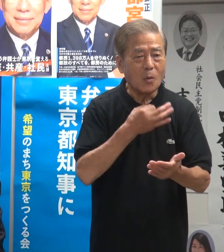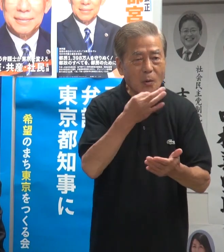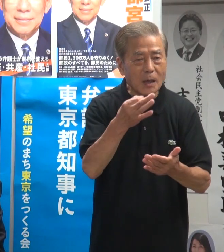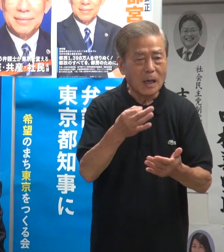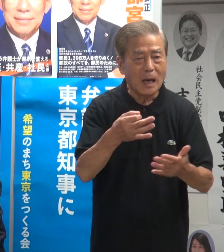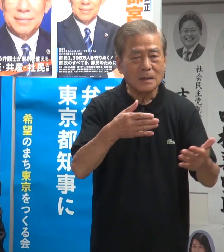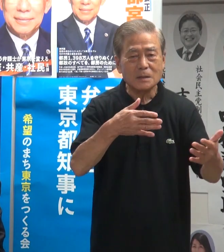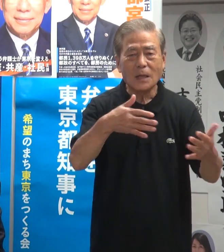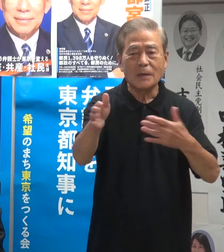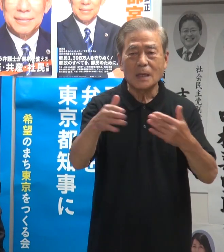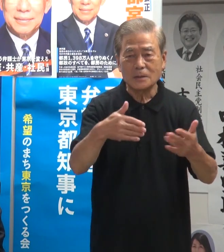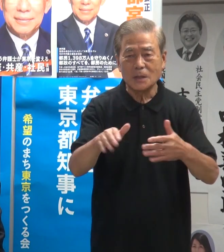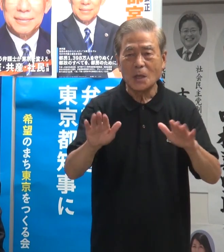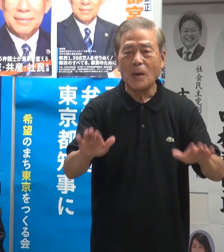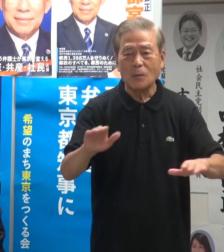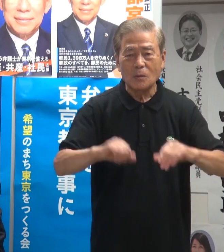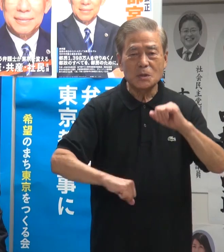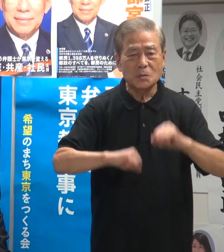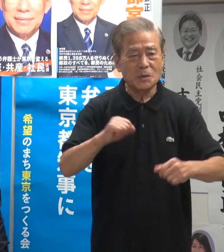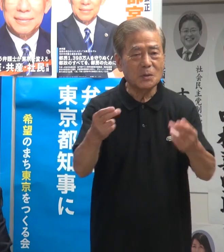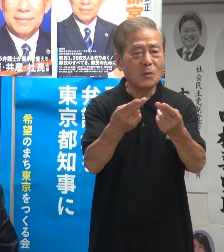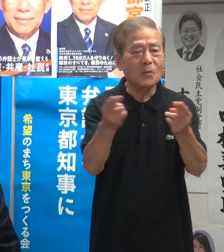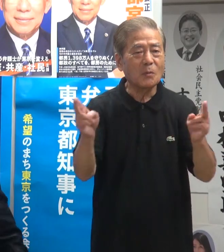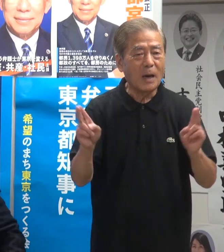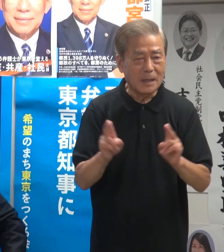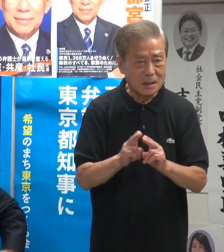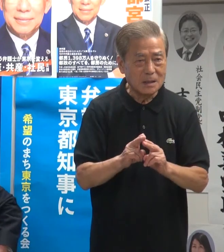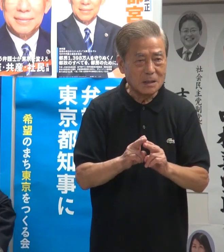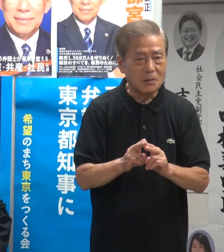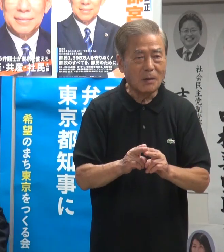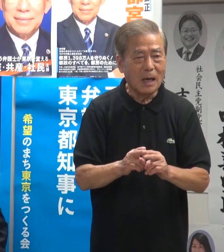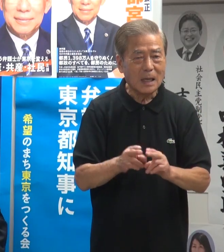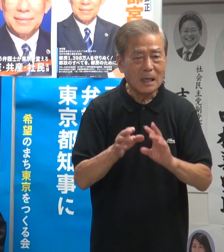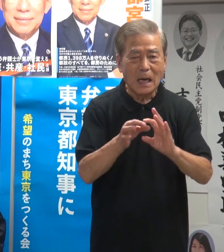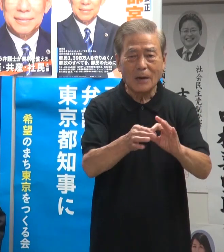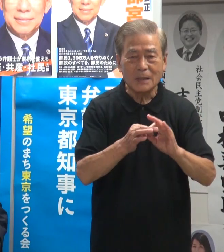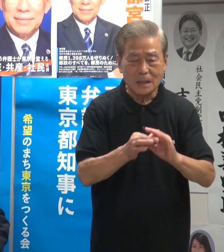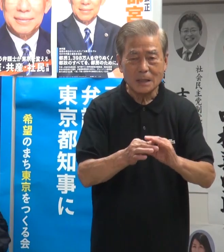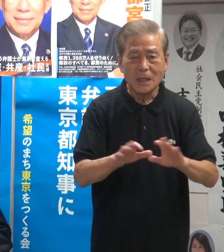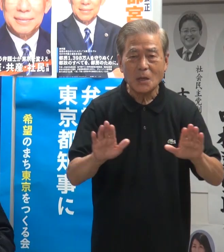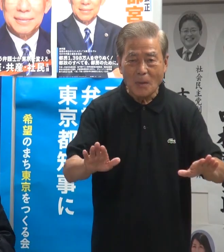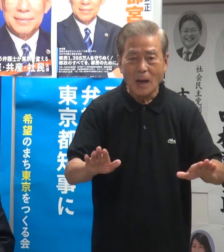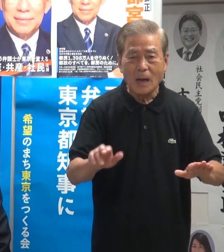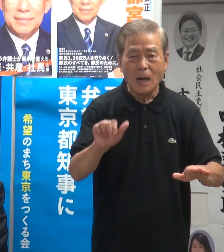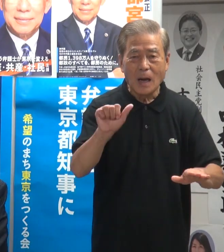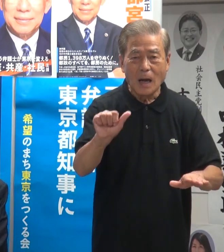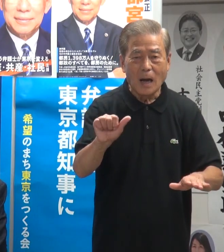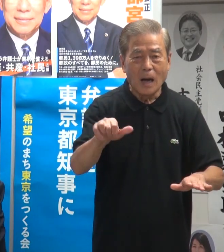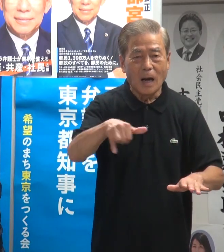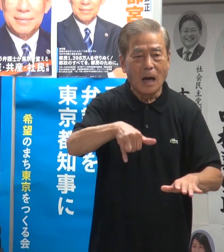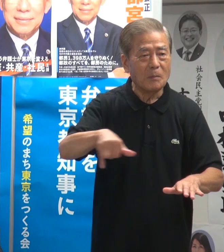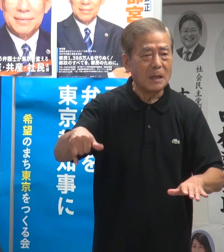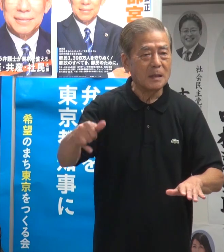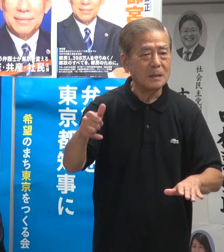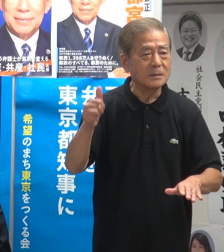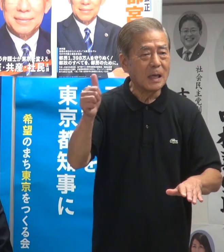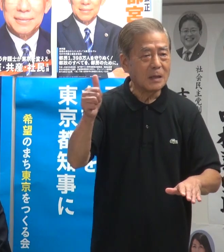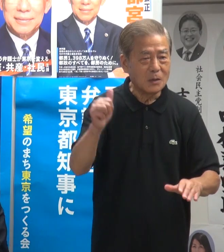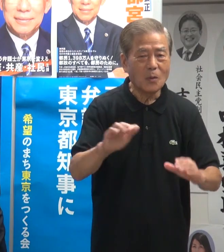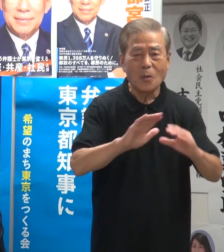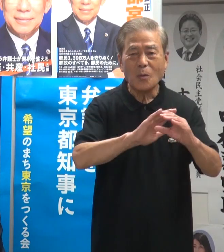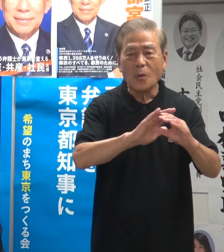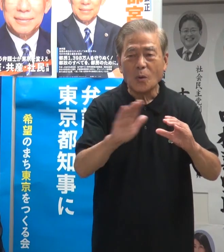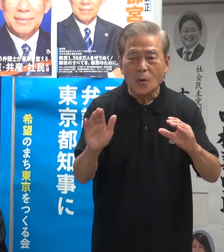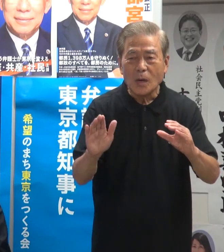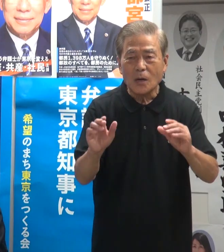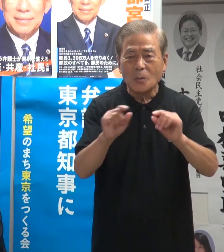りわけ今の自民党というのはそういう傾向があって、まあ、だから今度の安倍さんのコロナ対応でもね、マスク2